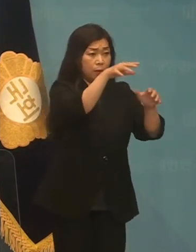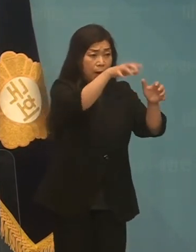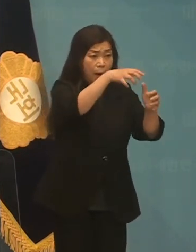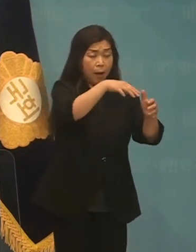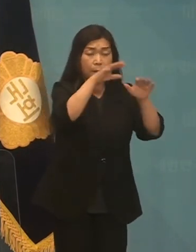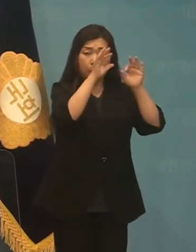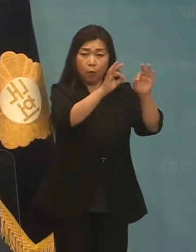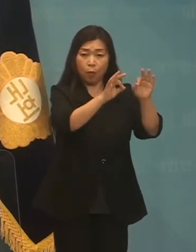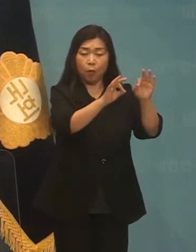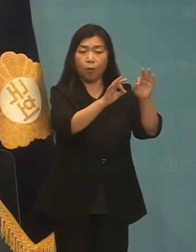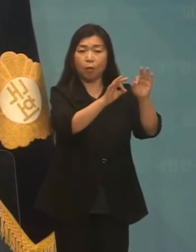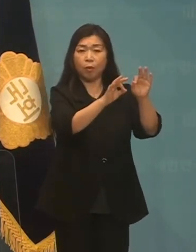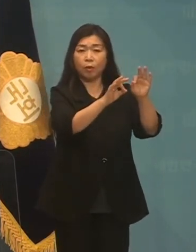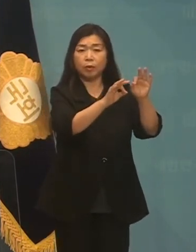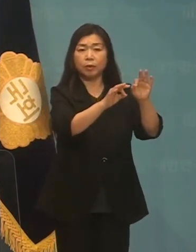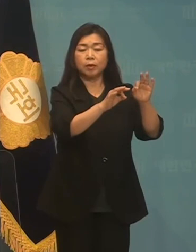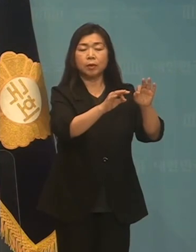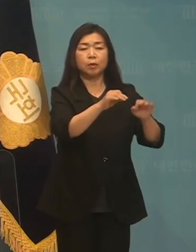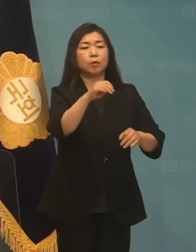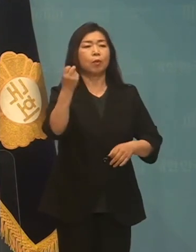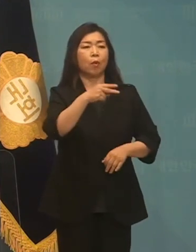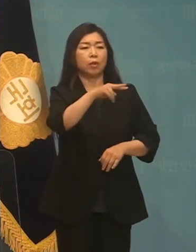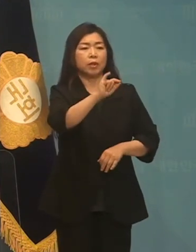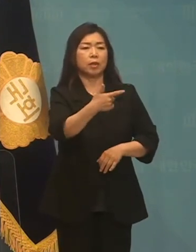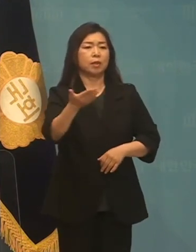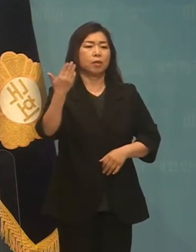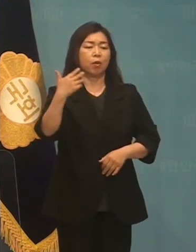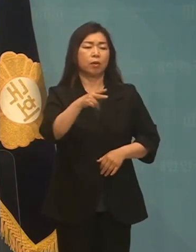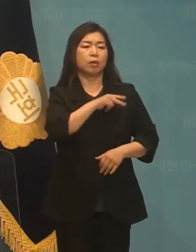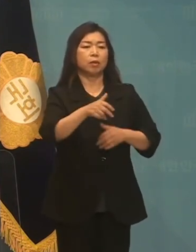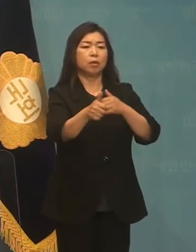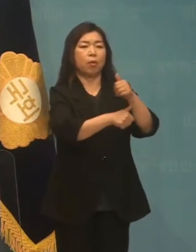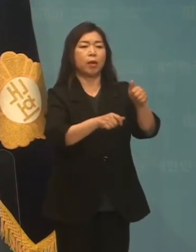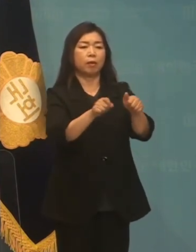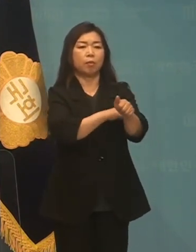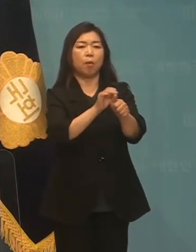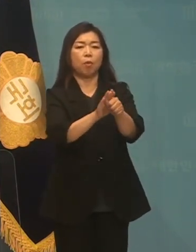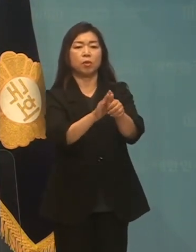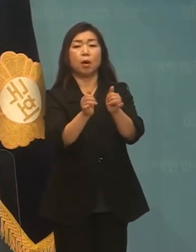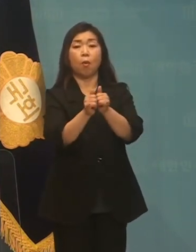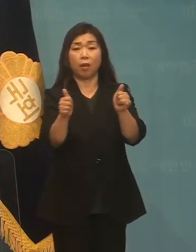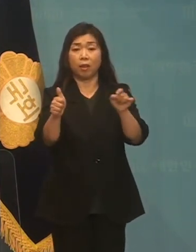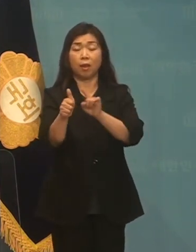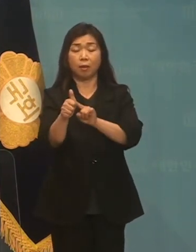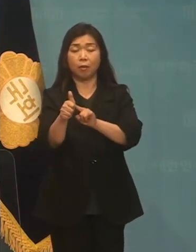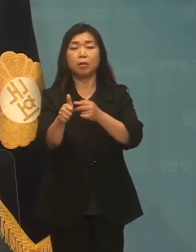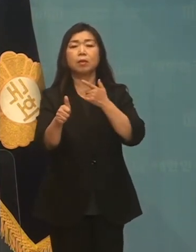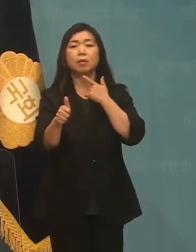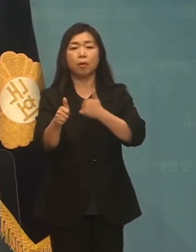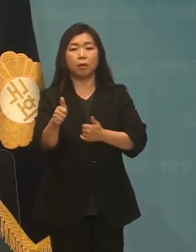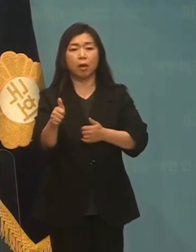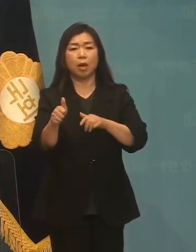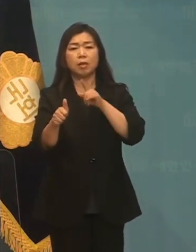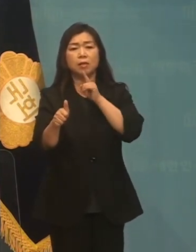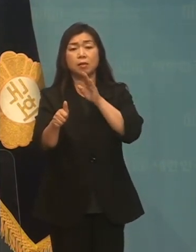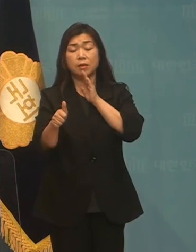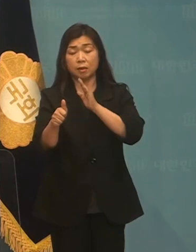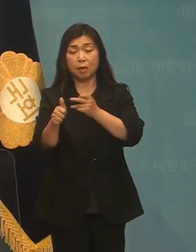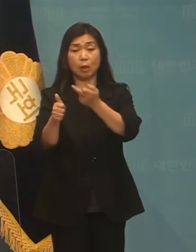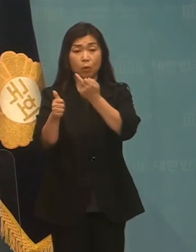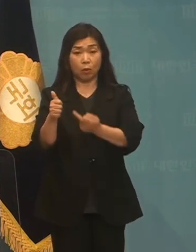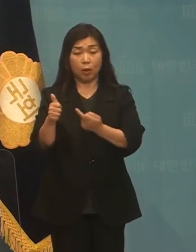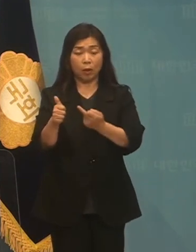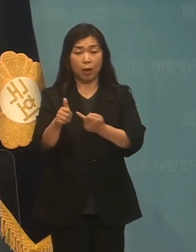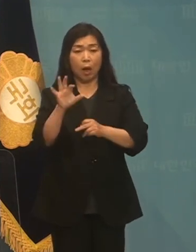신영수 전 의원의 특별 보좌관이었던 친동생의 뇌물죄 사건에